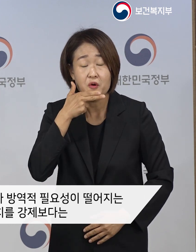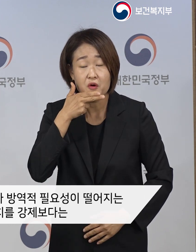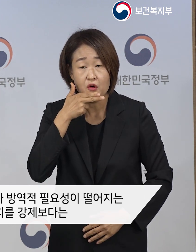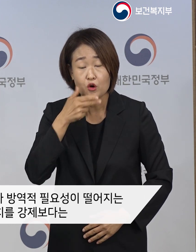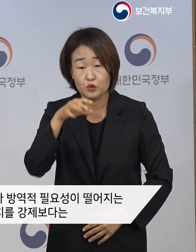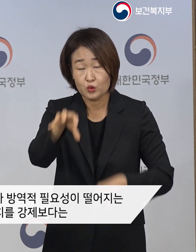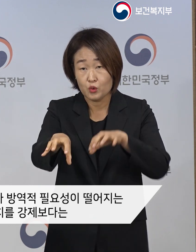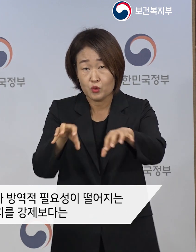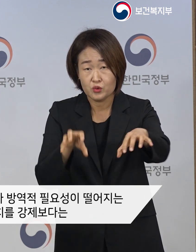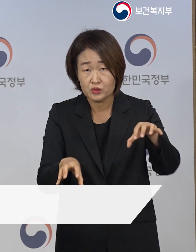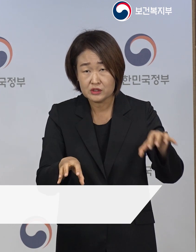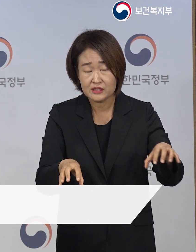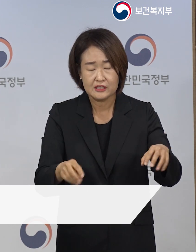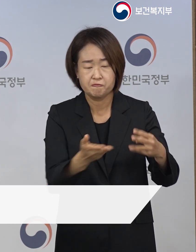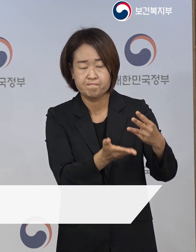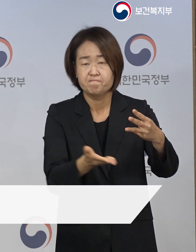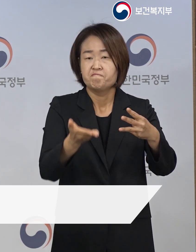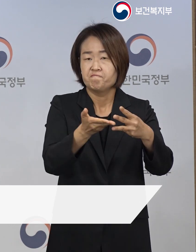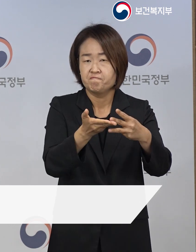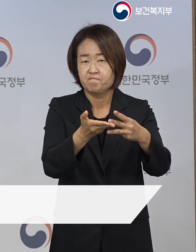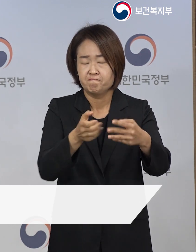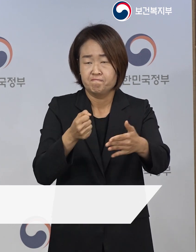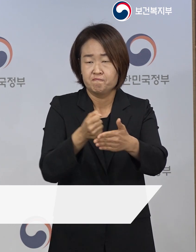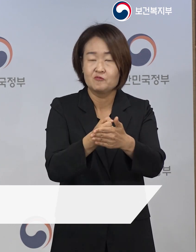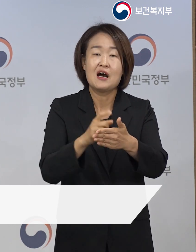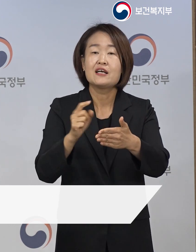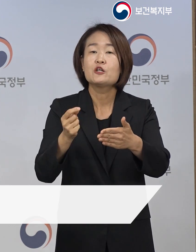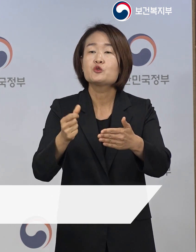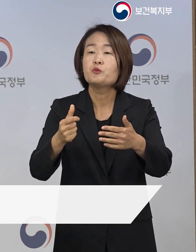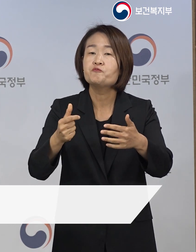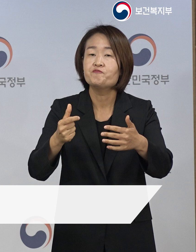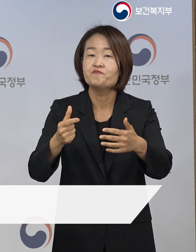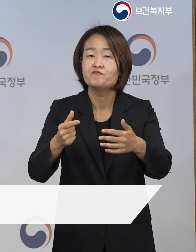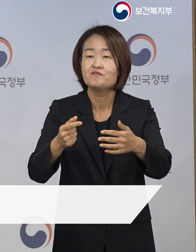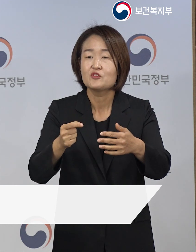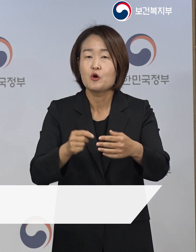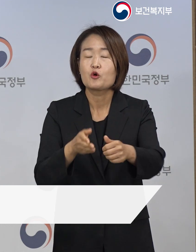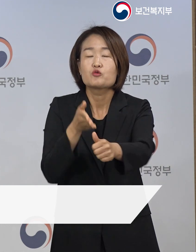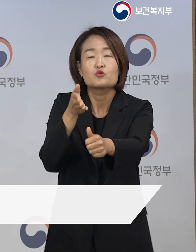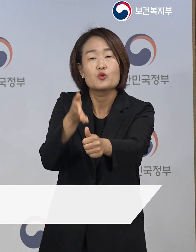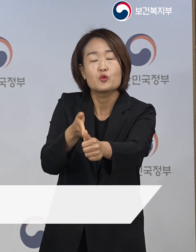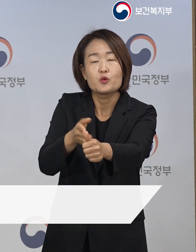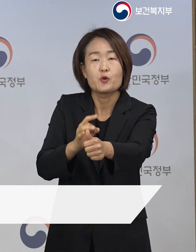조치를 강제보다는 권고 수준으로 완화하여 시행할 것입니다.